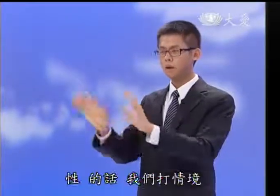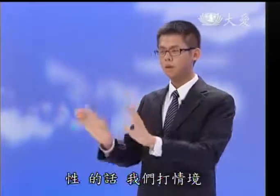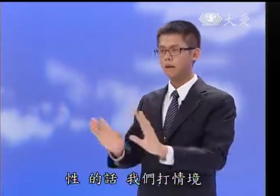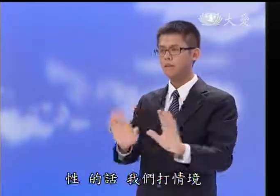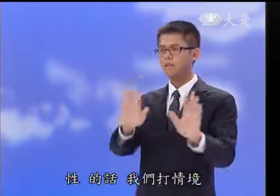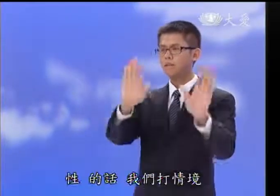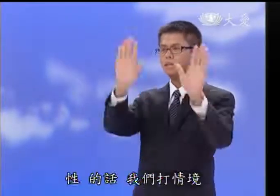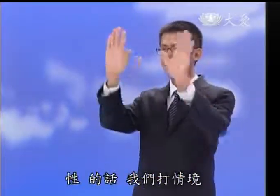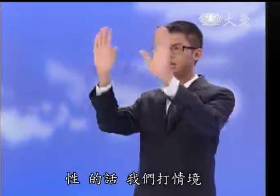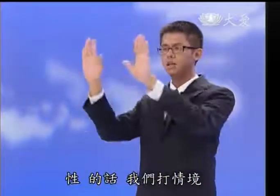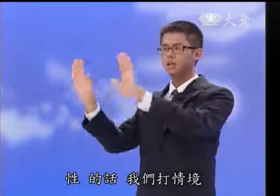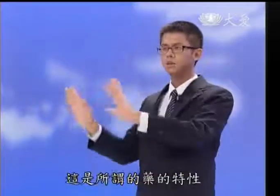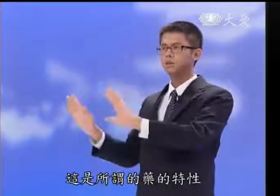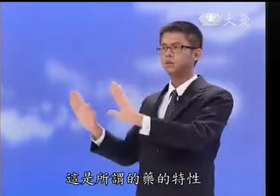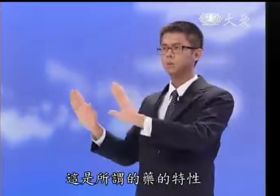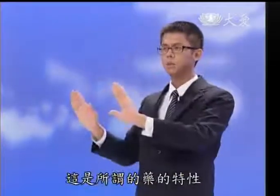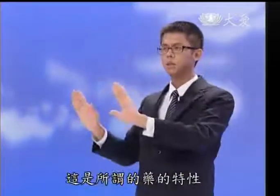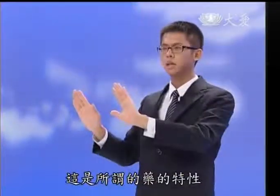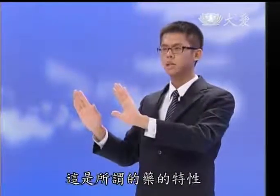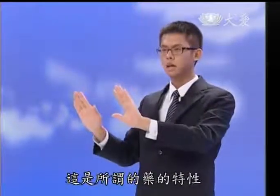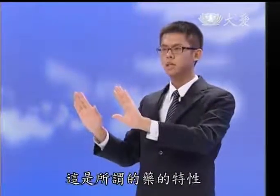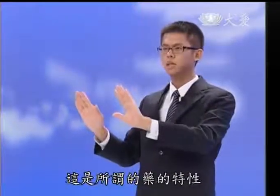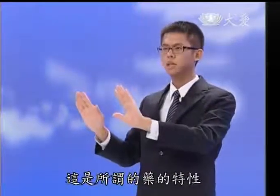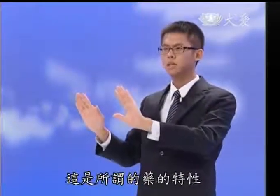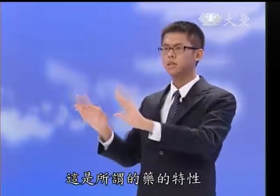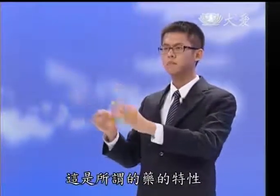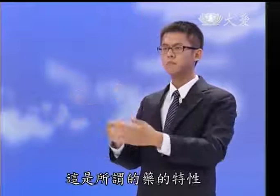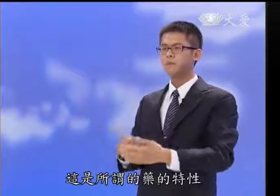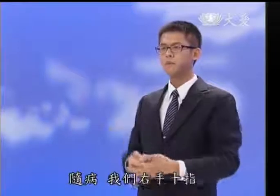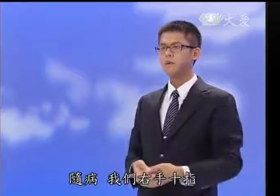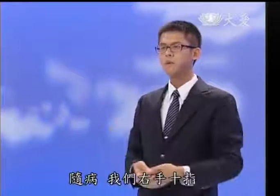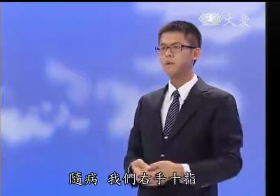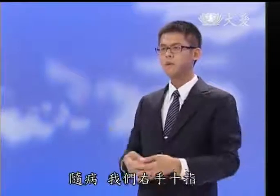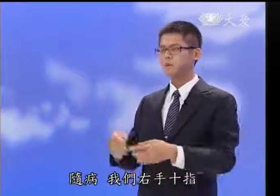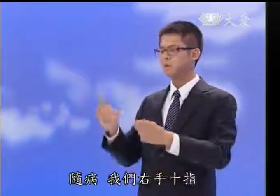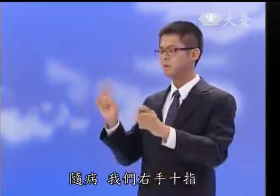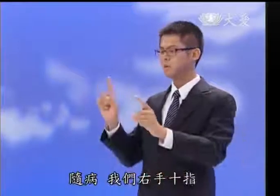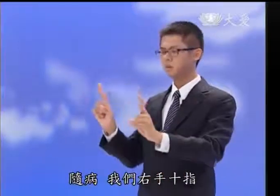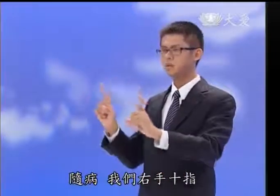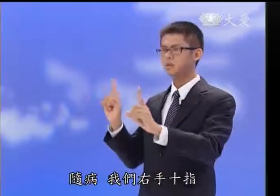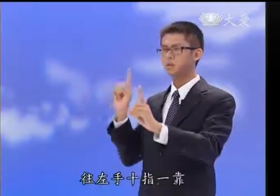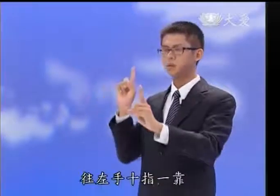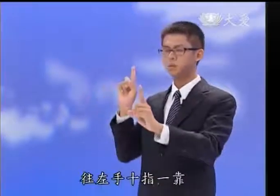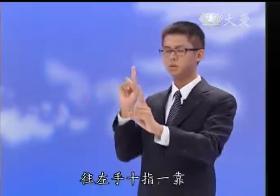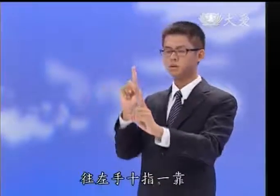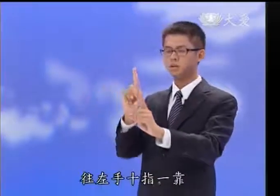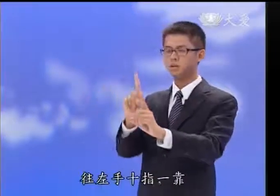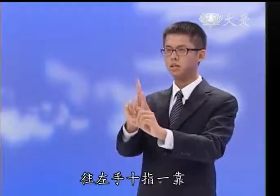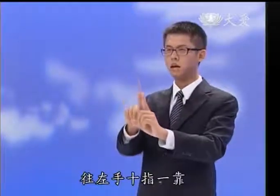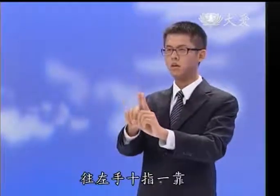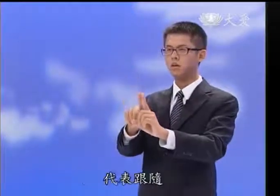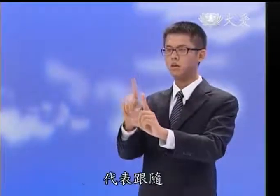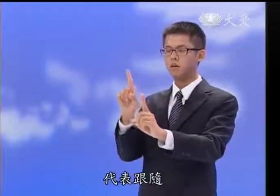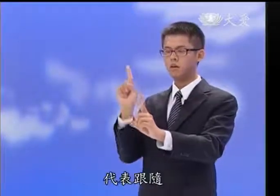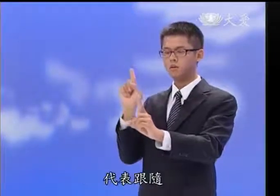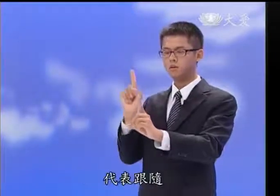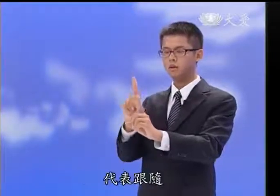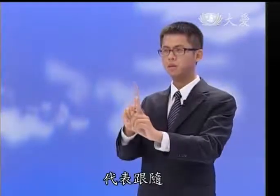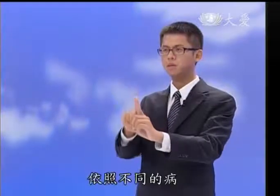我们打情境，就是所谓的药的特性。随病，我们右手食指往左手食指一靠，代表跟随依